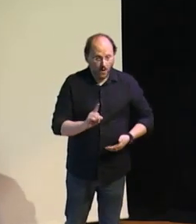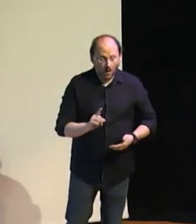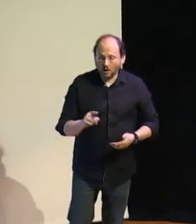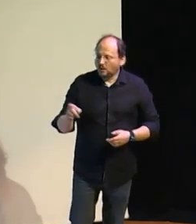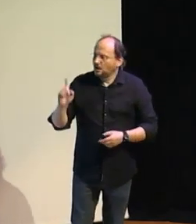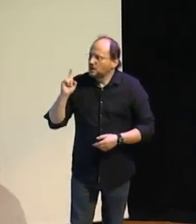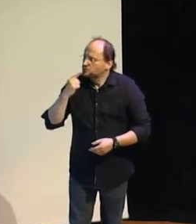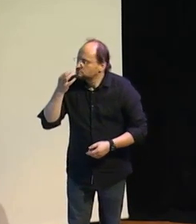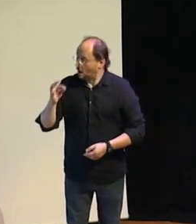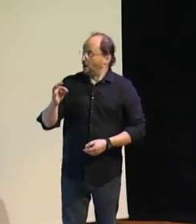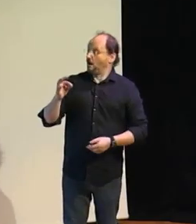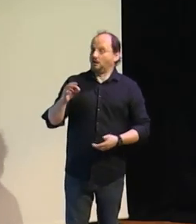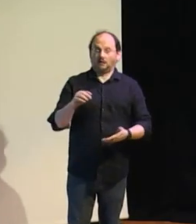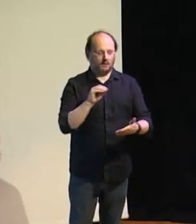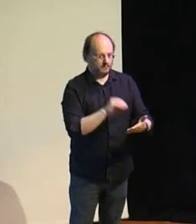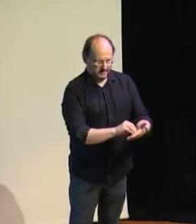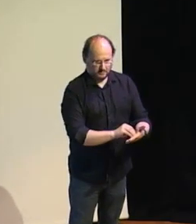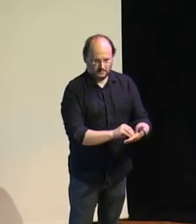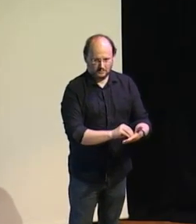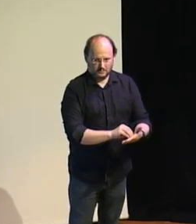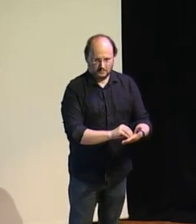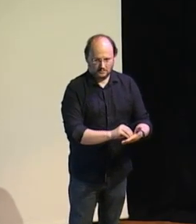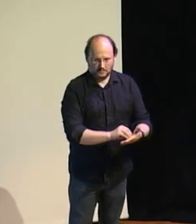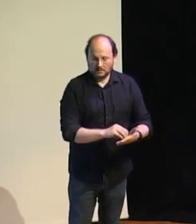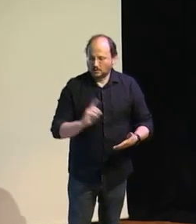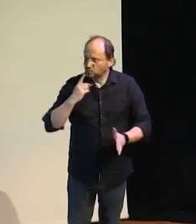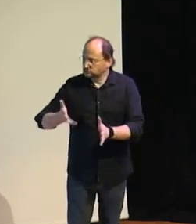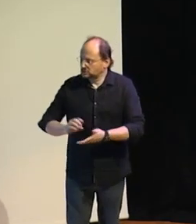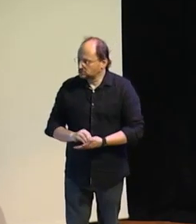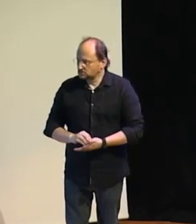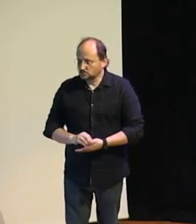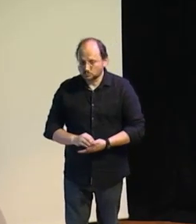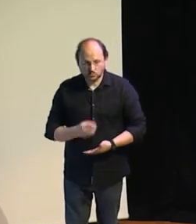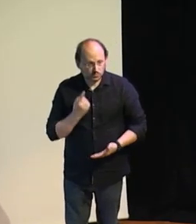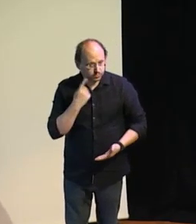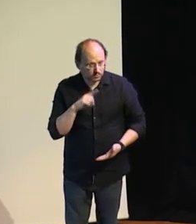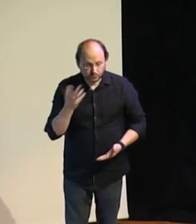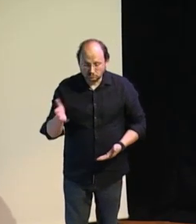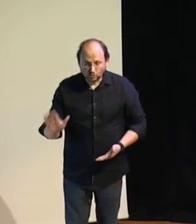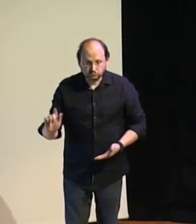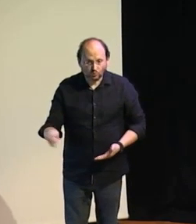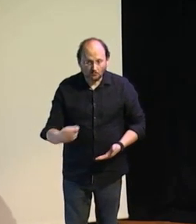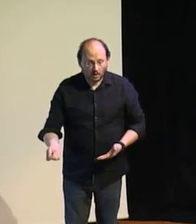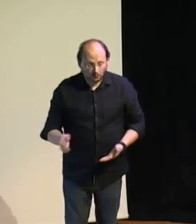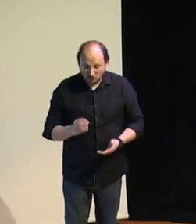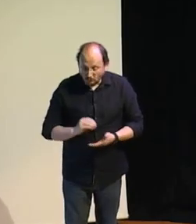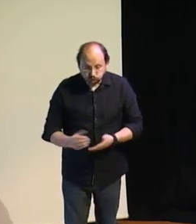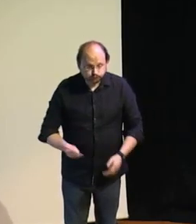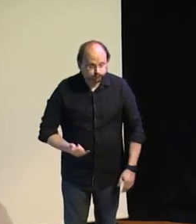Souvent, on ne trouvait pas que tout ce qui portait à la langue des signes, c'était intéressant. Tout ce qui concernait la parole, la voix, oui, c'était intéressant. Mais la